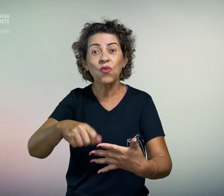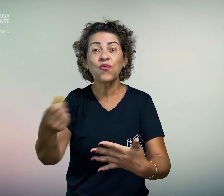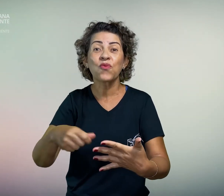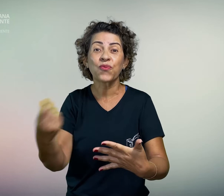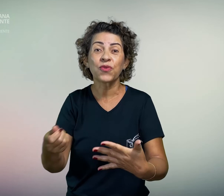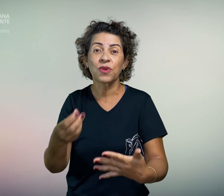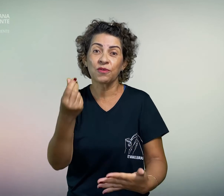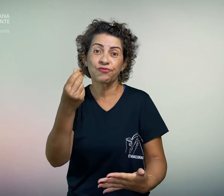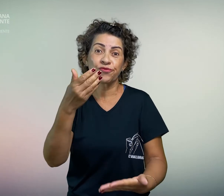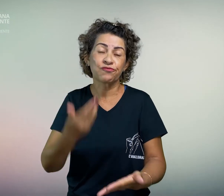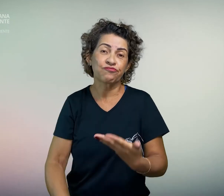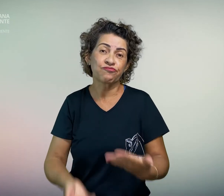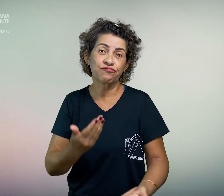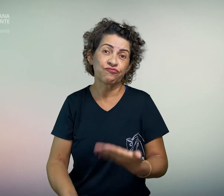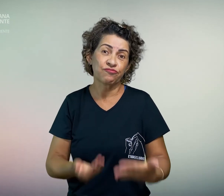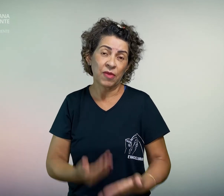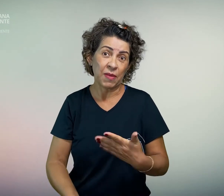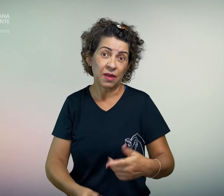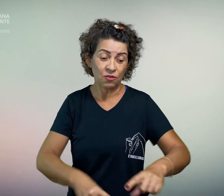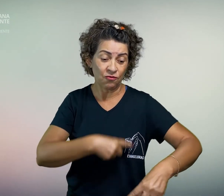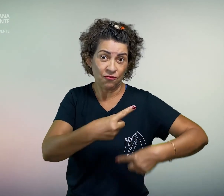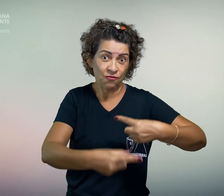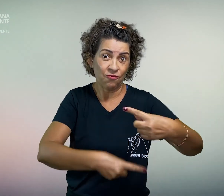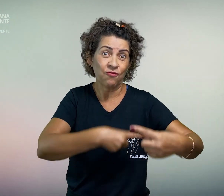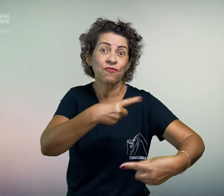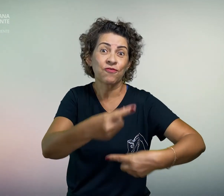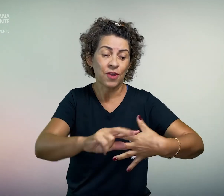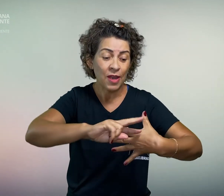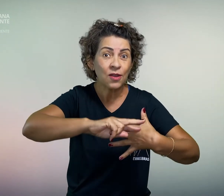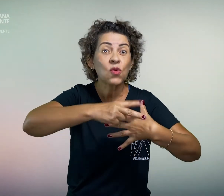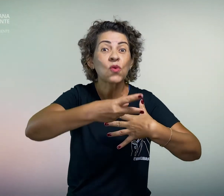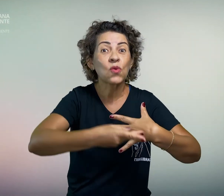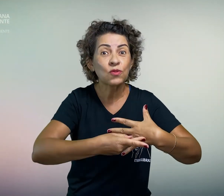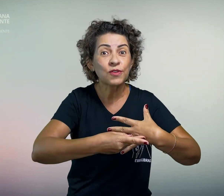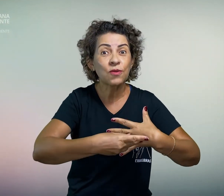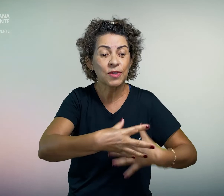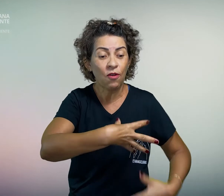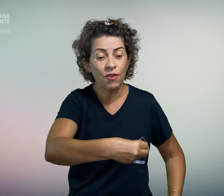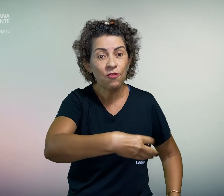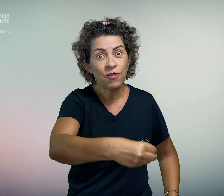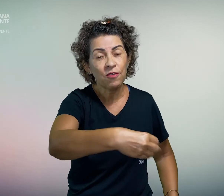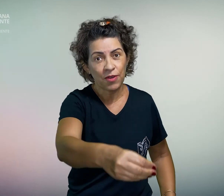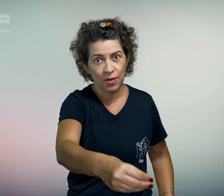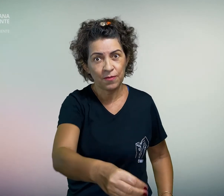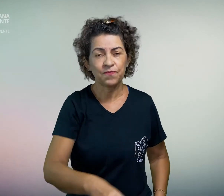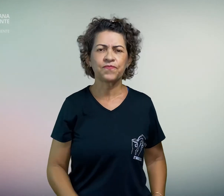pai, perpetuando as consequências para os seus próprios filhos.